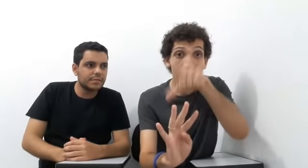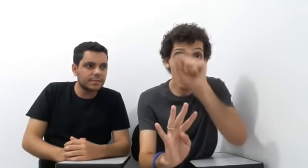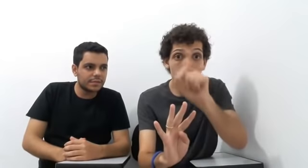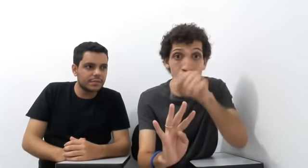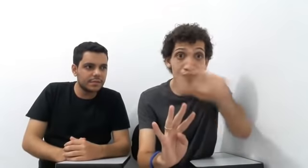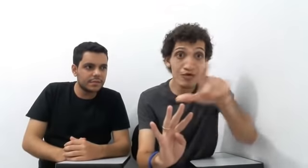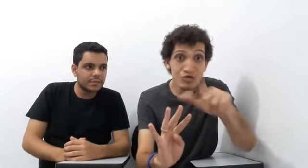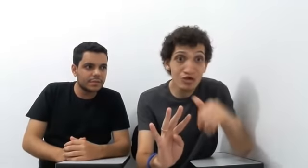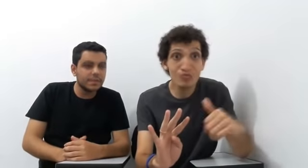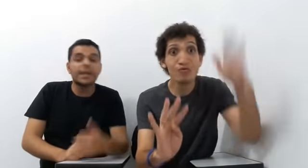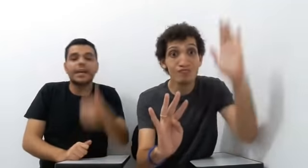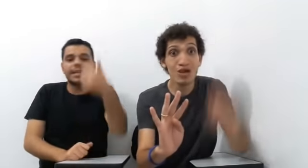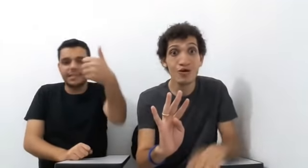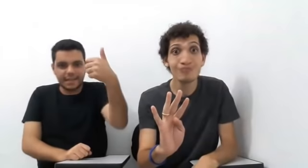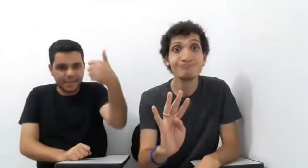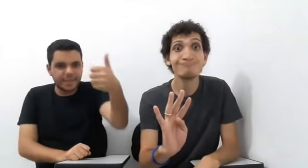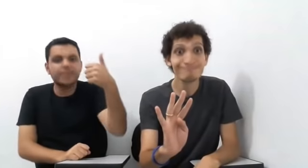escolhe o título melhor. Exatamente.